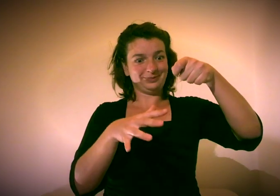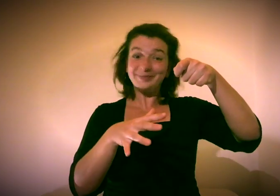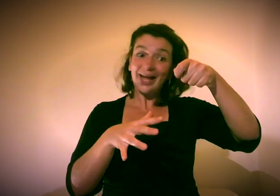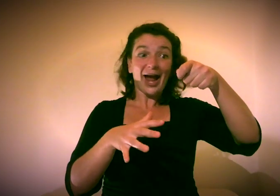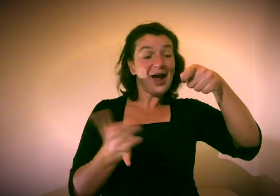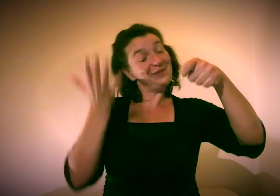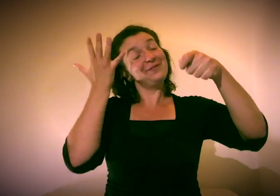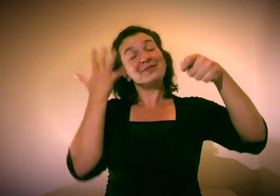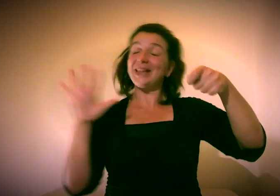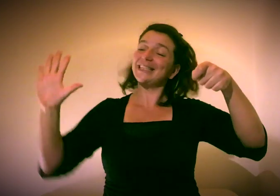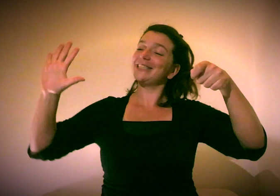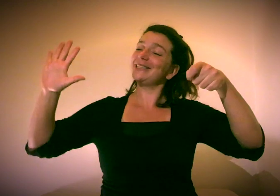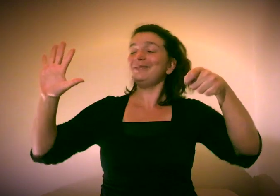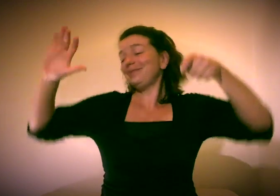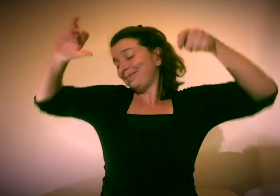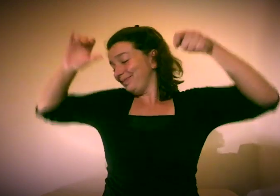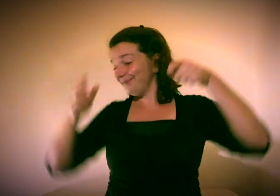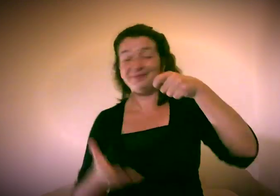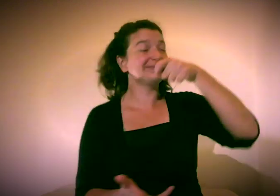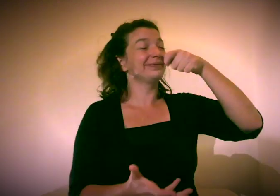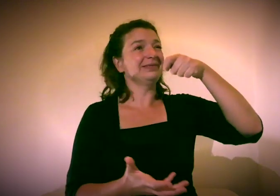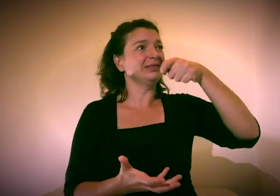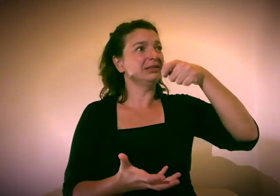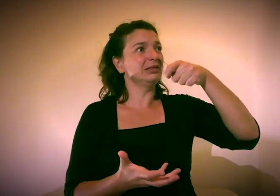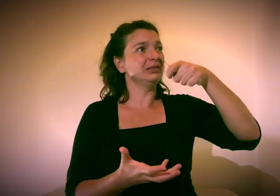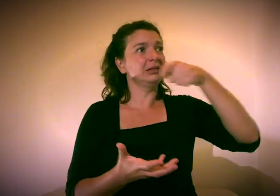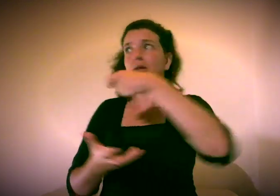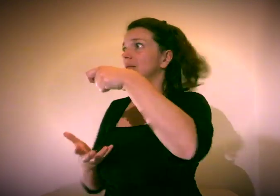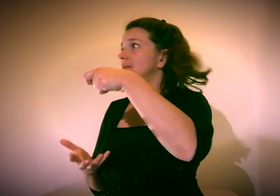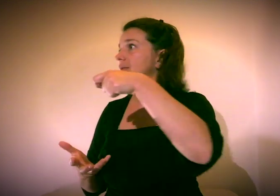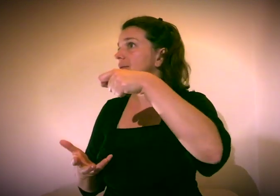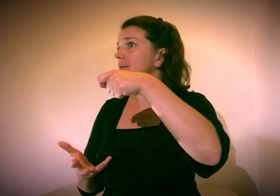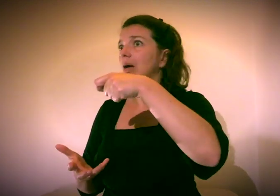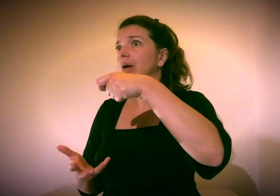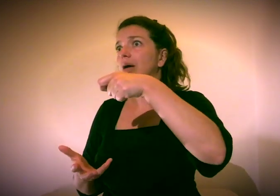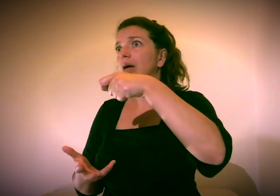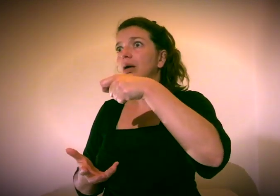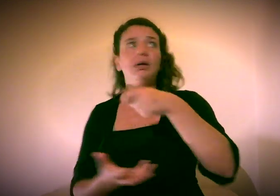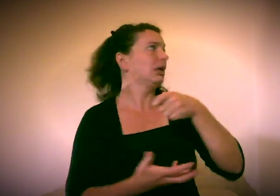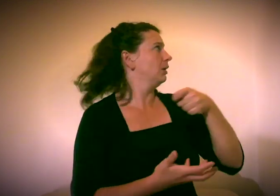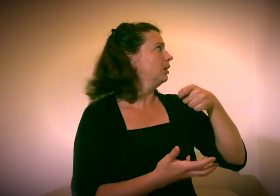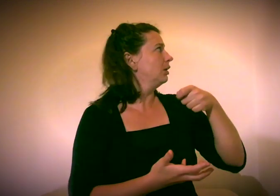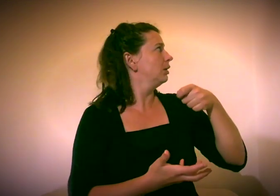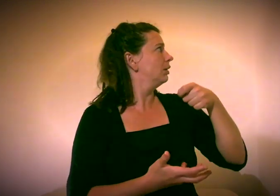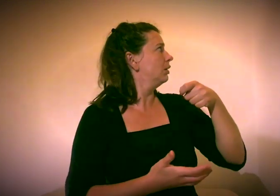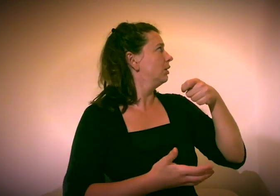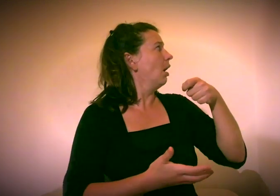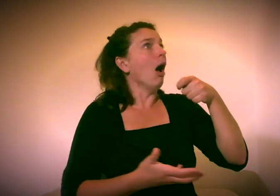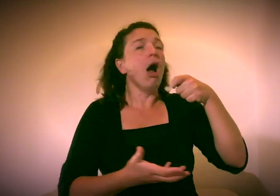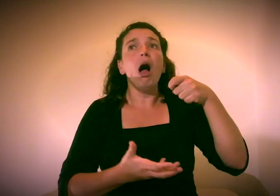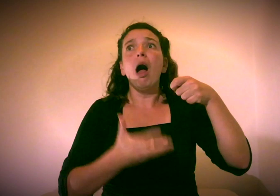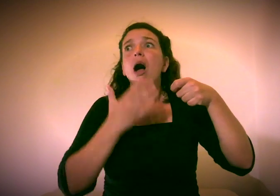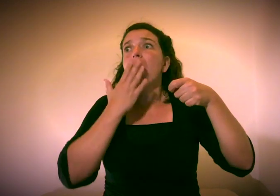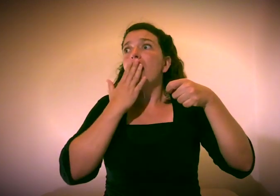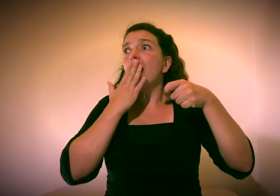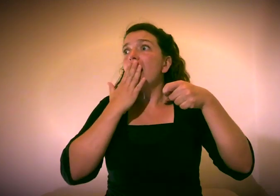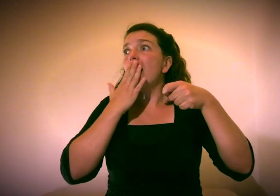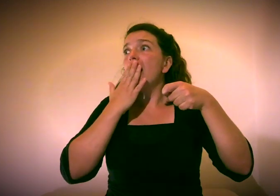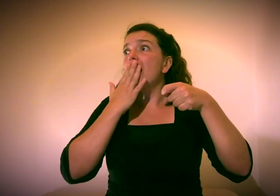Quand le panier fut plein, elle voulut retourner sur ses pas. Mais elle se trompa de chemin et y alla dans le mauvais sens.